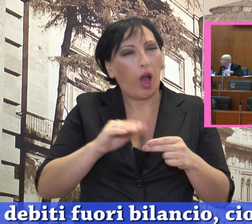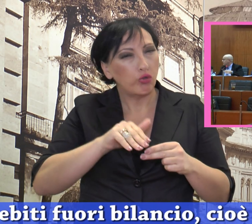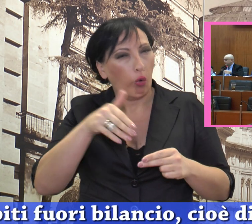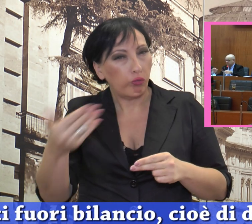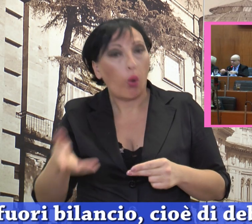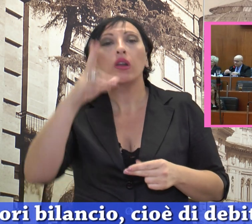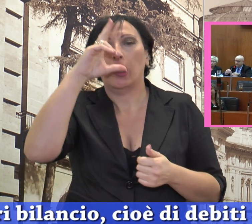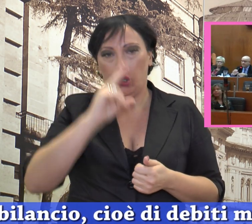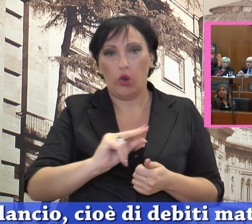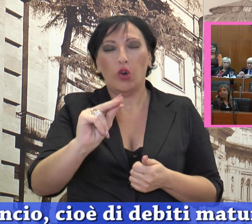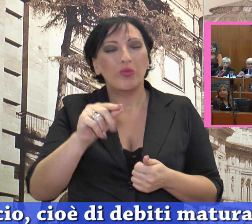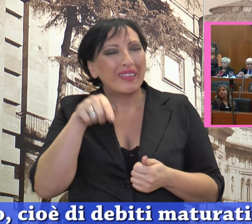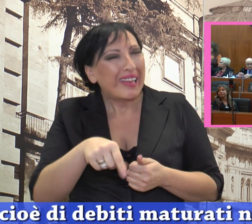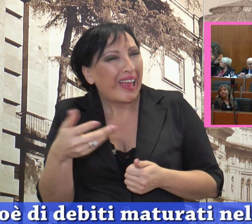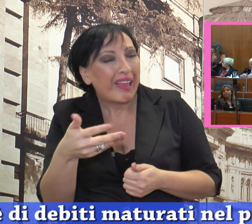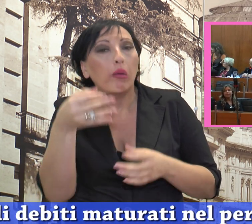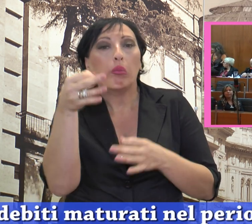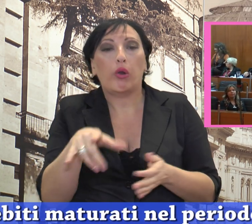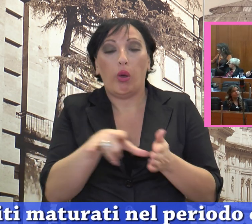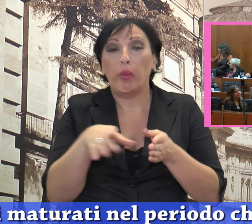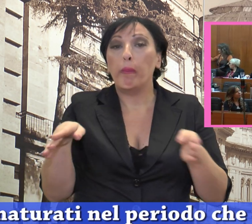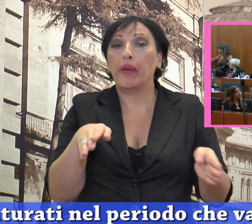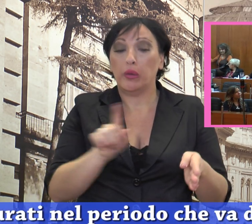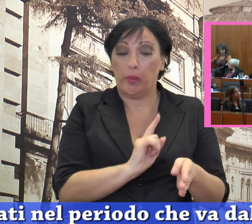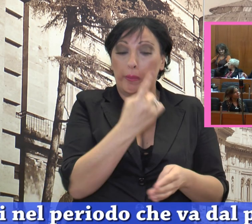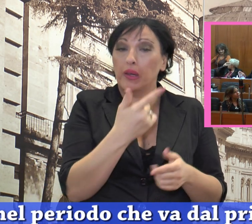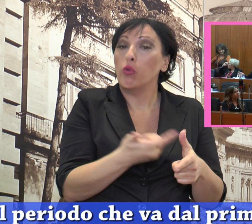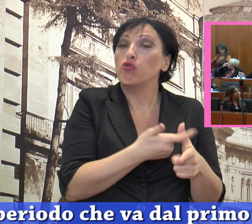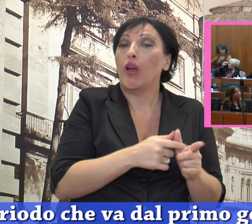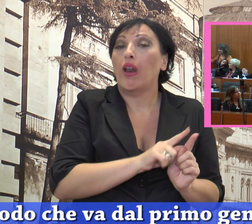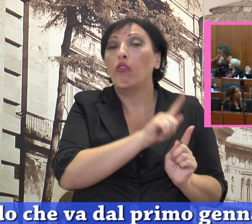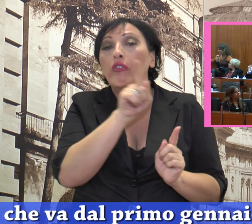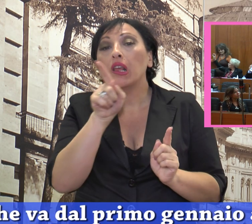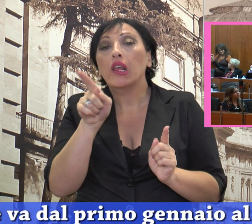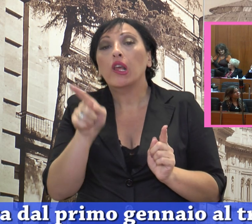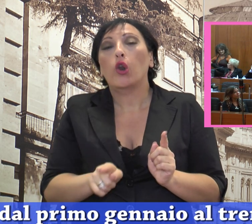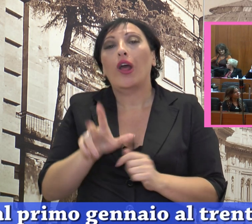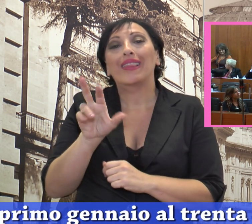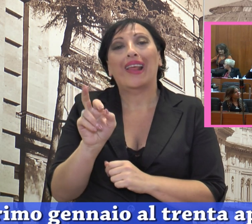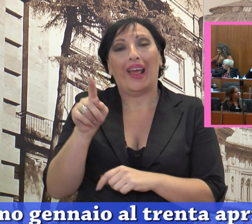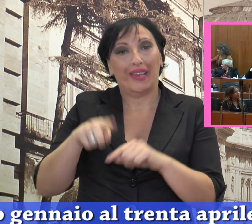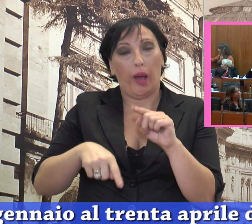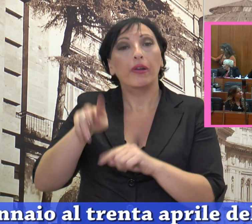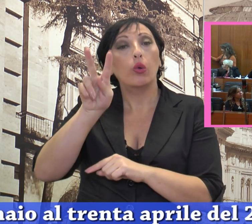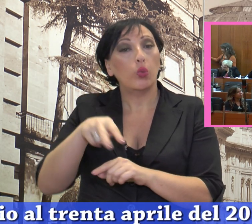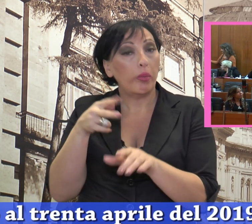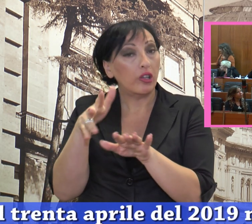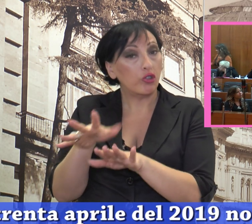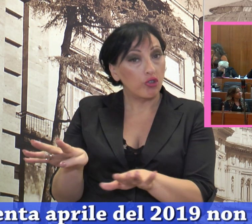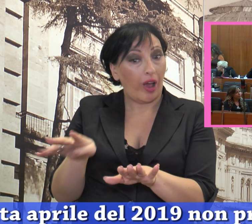di debiti maturati nel periodo che va dal 1 gennaio al 30 aprile 2019 non previsti